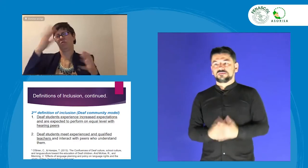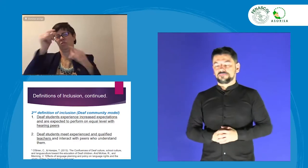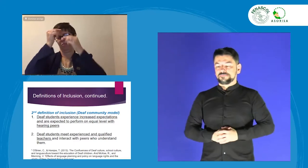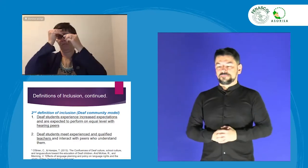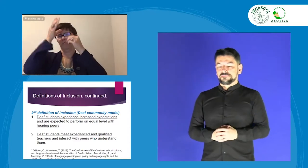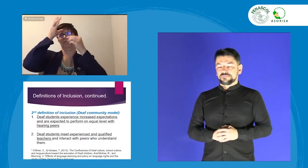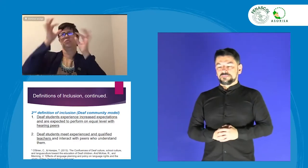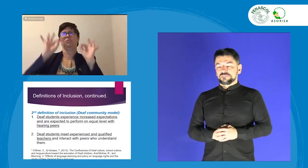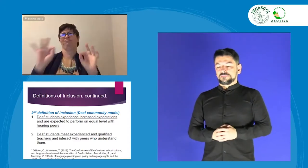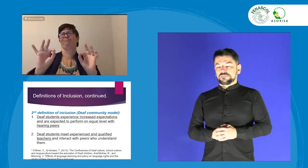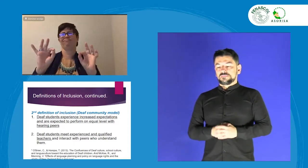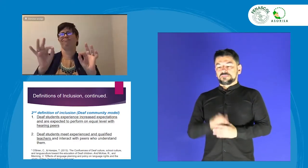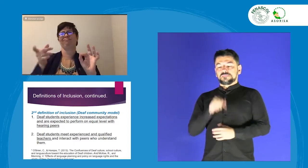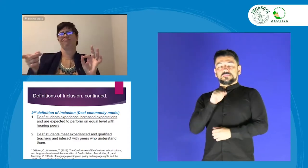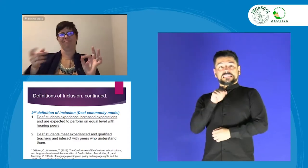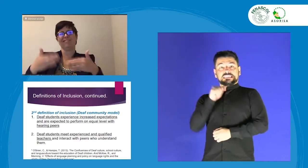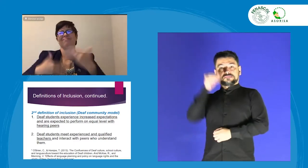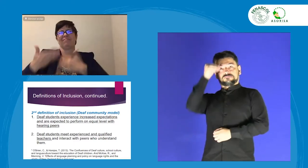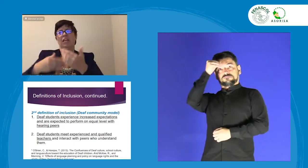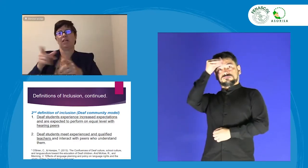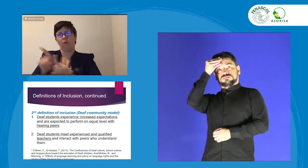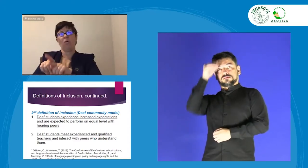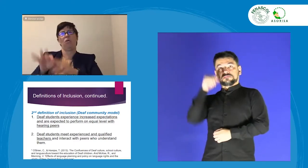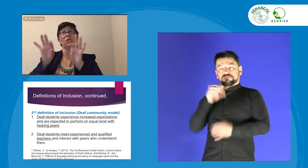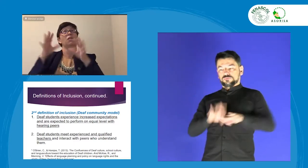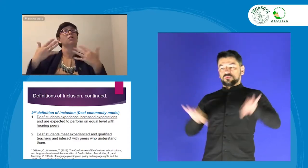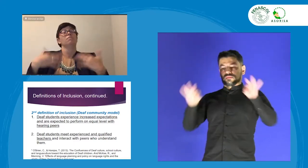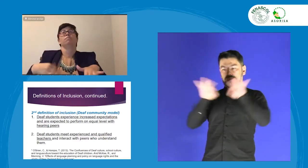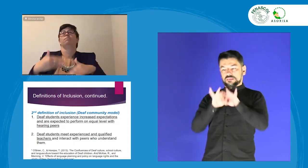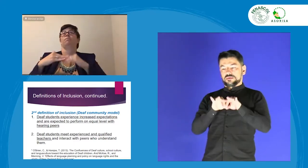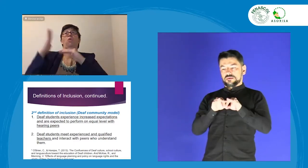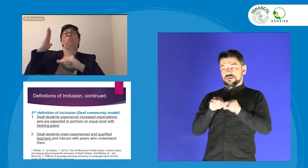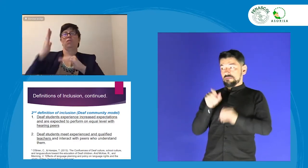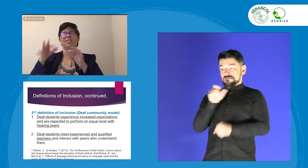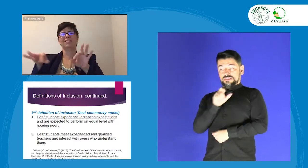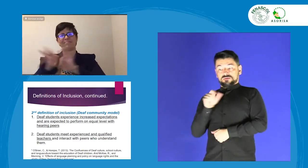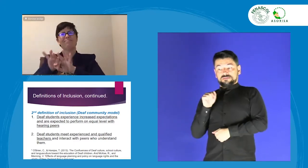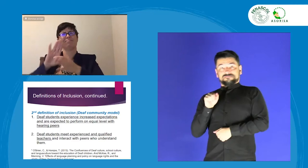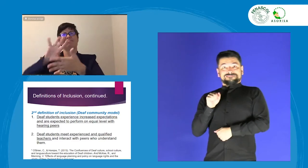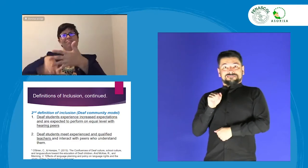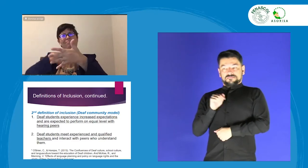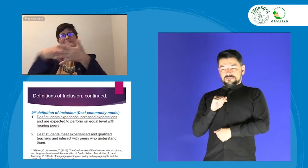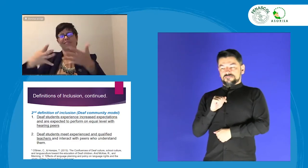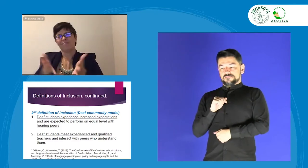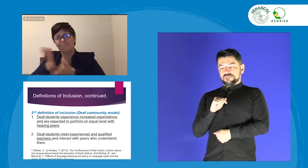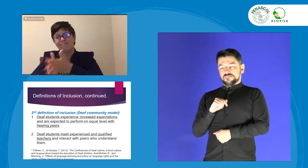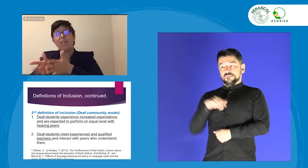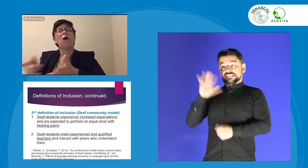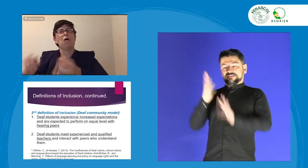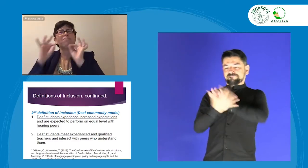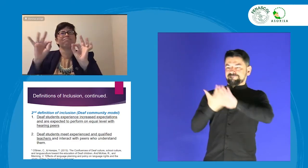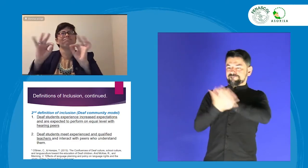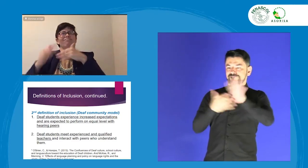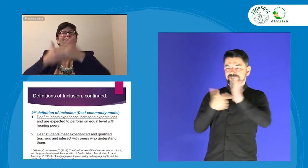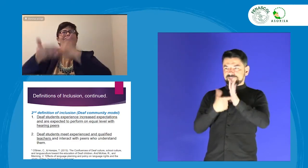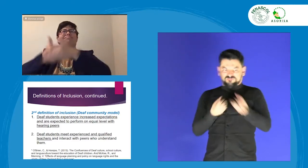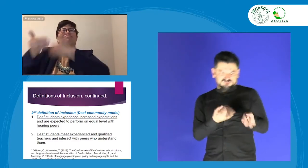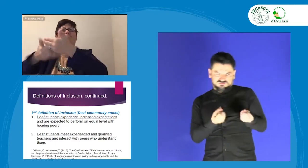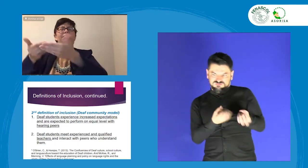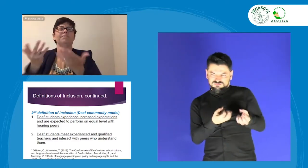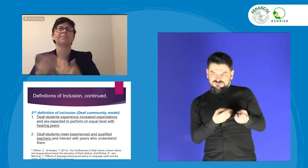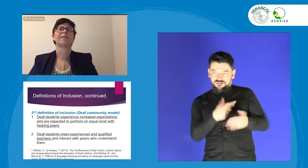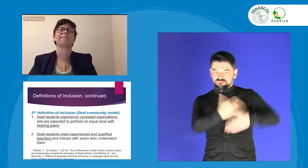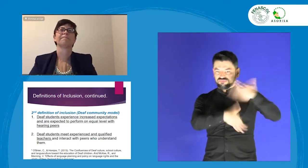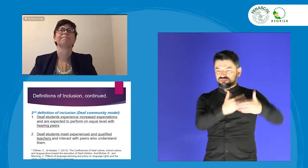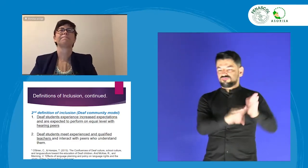personas que desarrollan esa identidad, que desarrollan el conocimiento a la par como lo desarrollaría cualquier otra persona, porque lo tiene